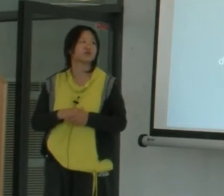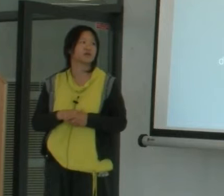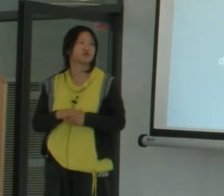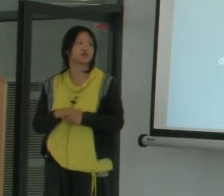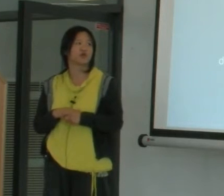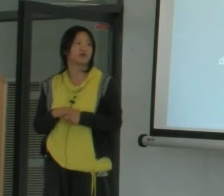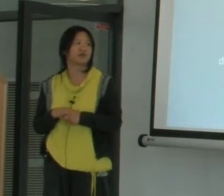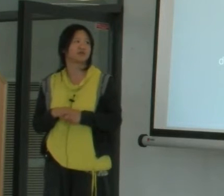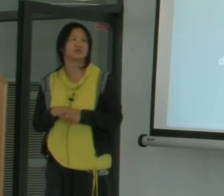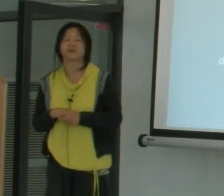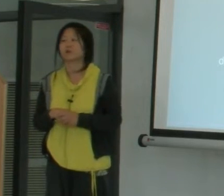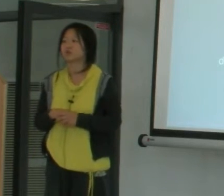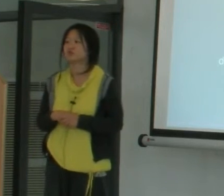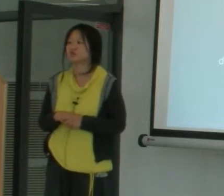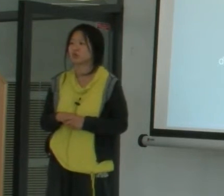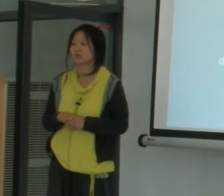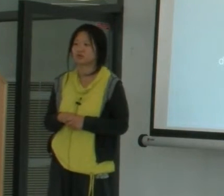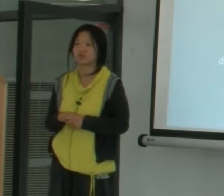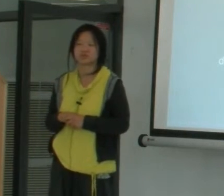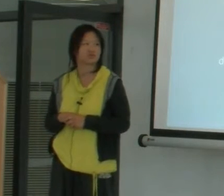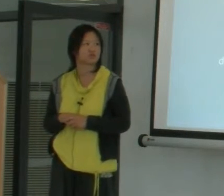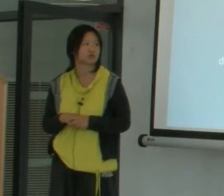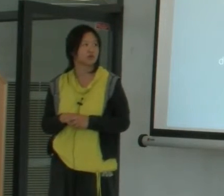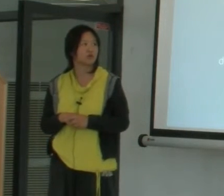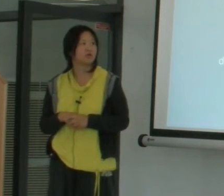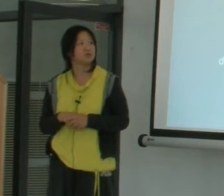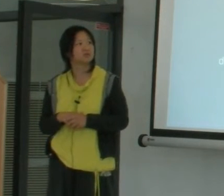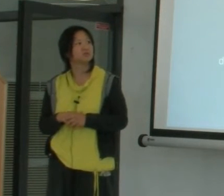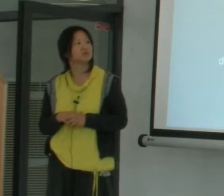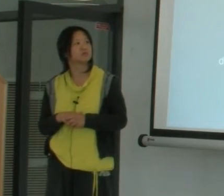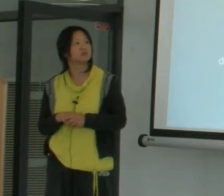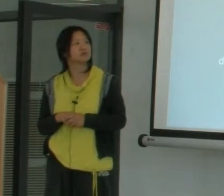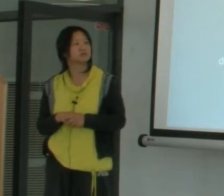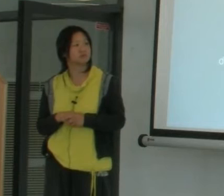vraie conférence parfaite, etc. On est plus sur un mode d'échange.